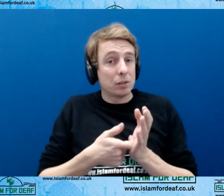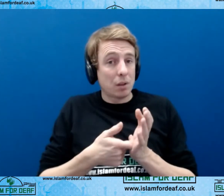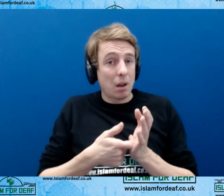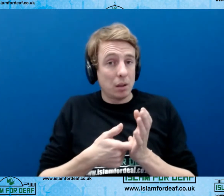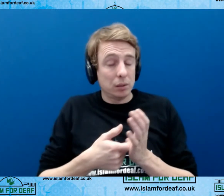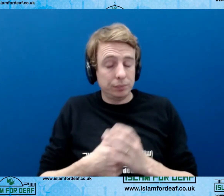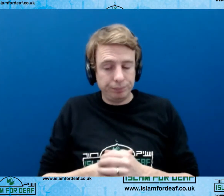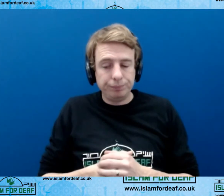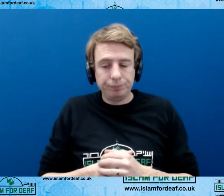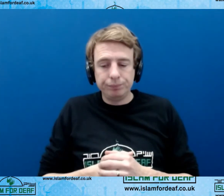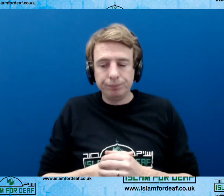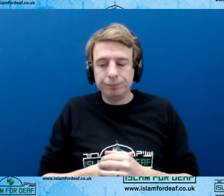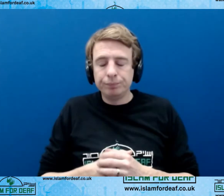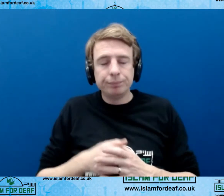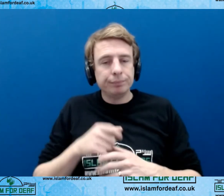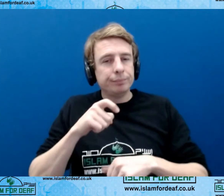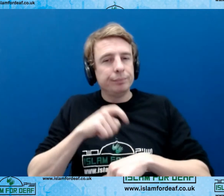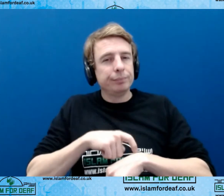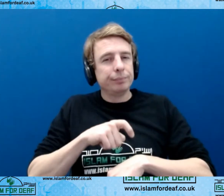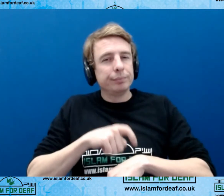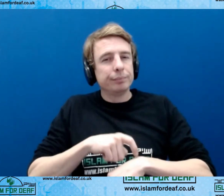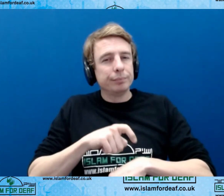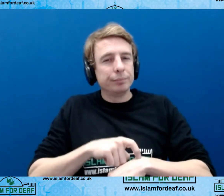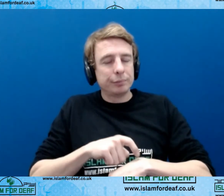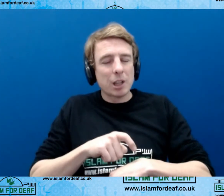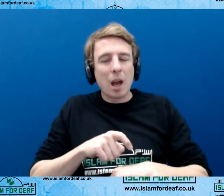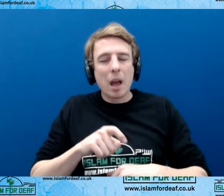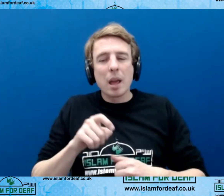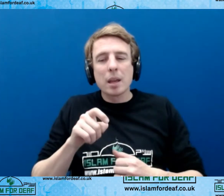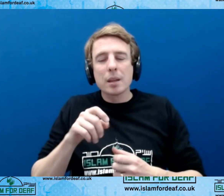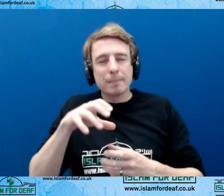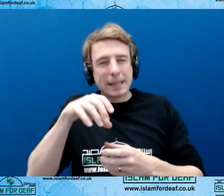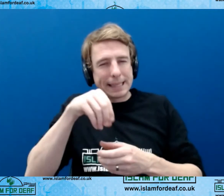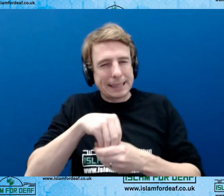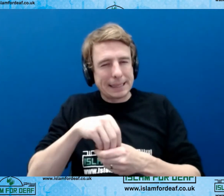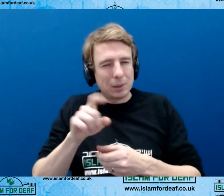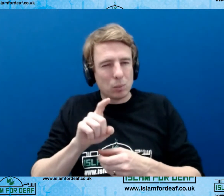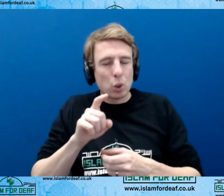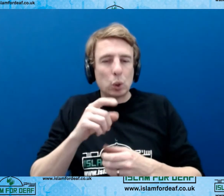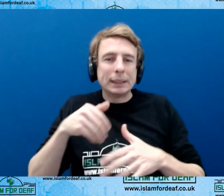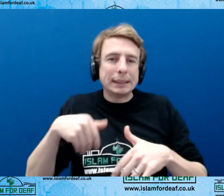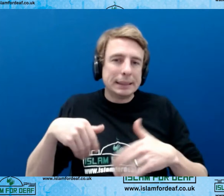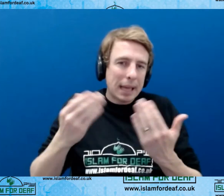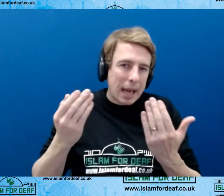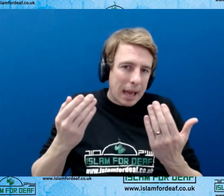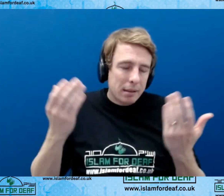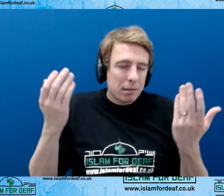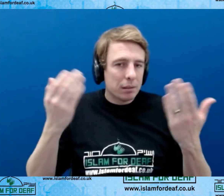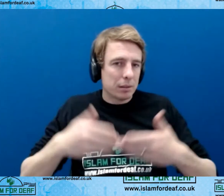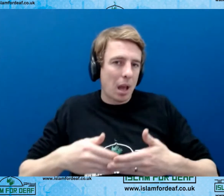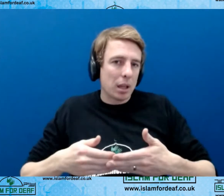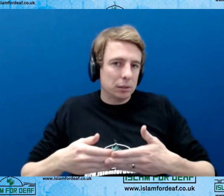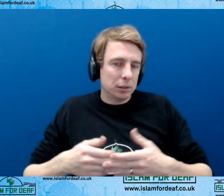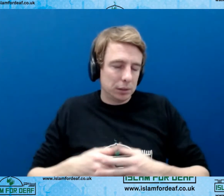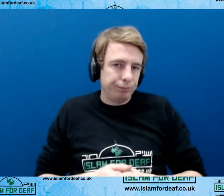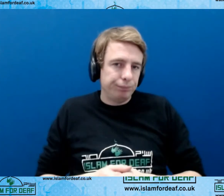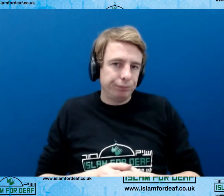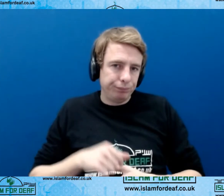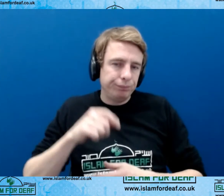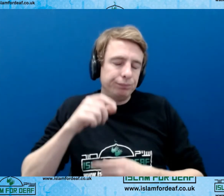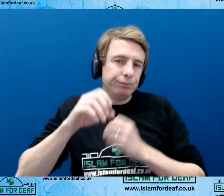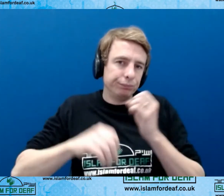night revolve. وهو محل أعمال العباد من خيرها وشرها. And it's the